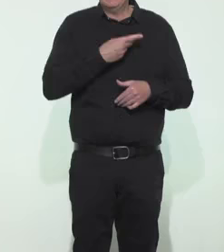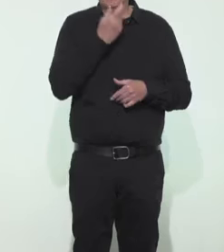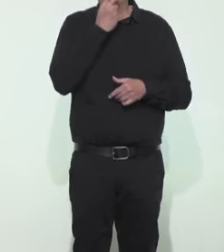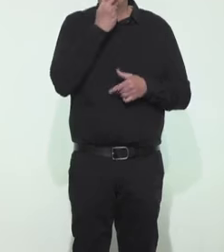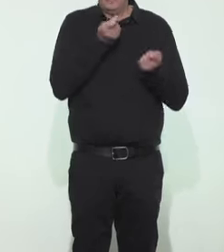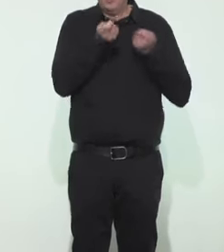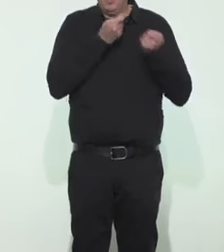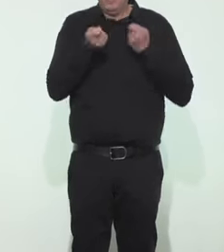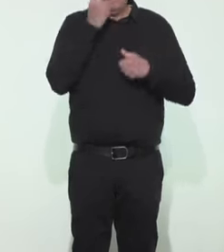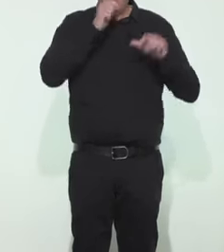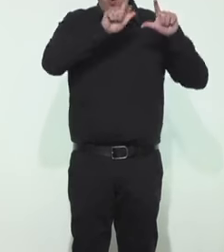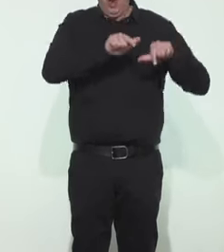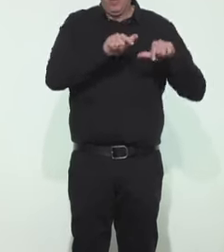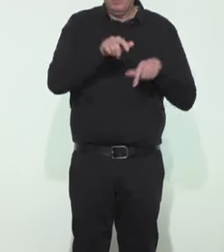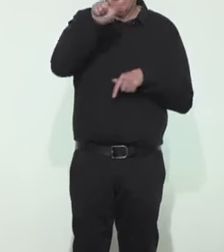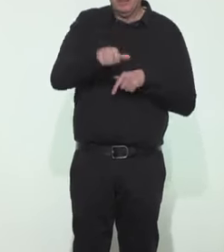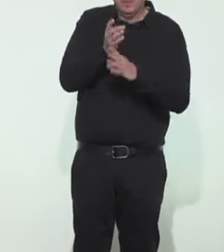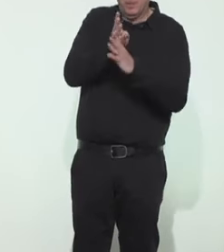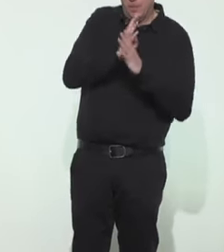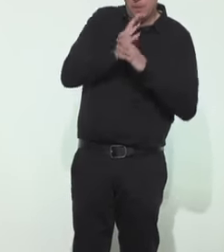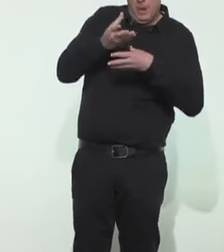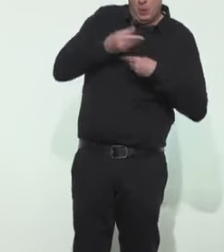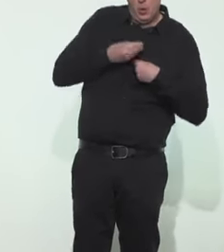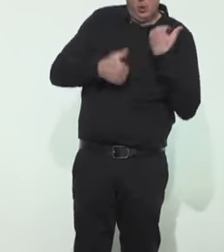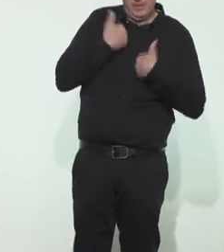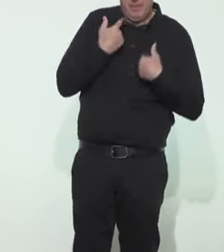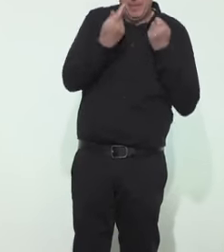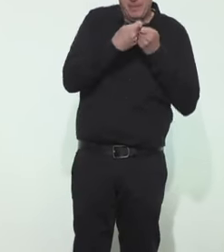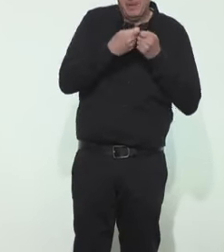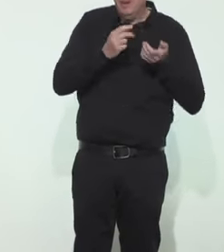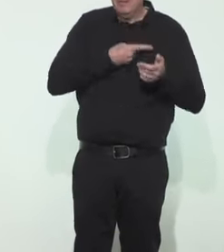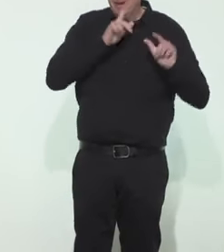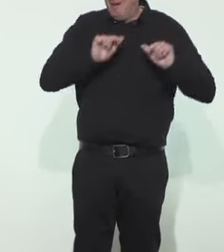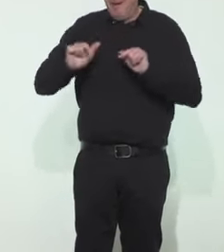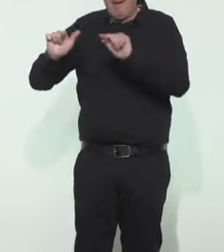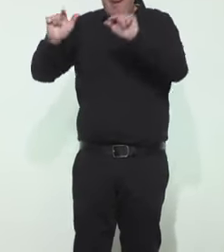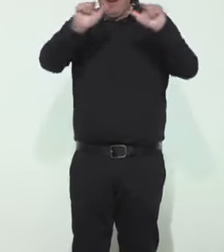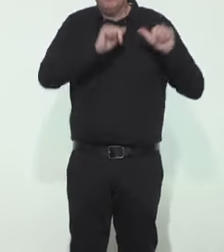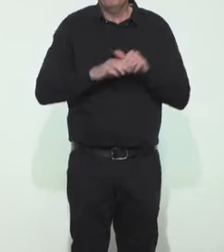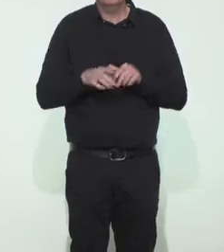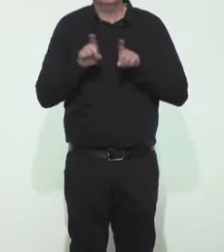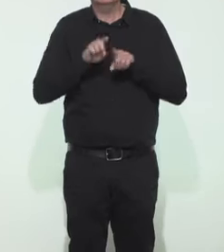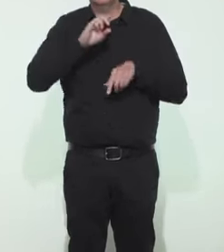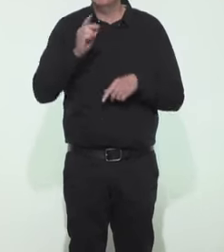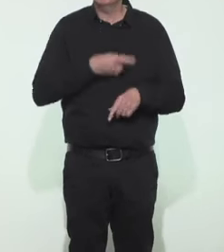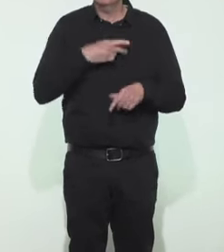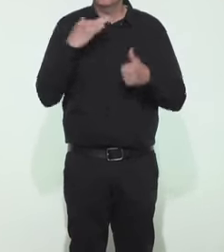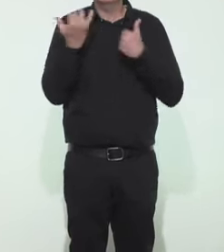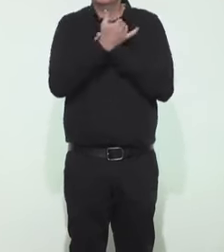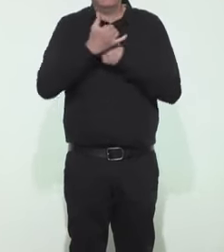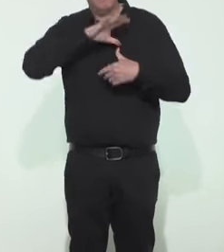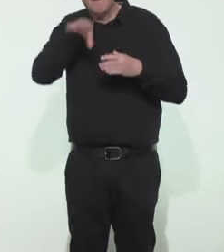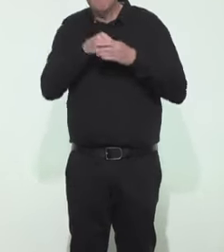en charge des personnes en situation de handicap enfin nous renforçons la continuité de l'accompagnement médico-social pendant la durée de